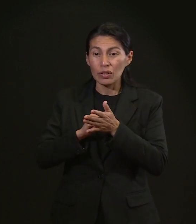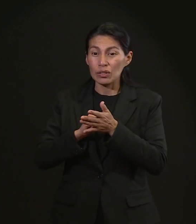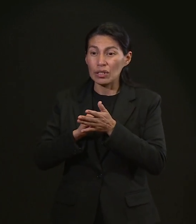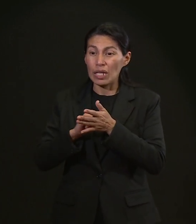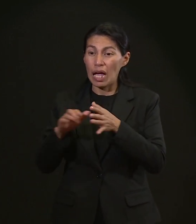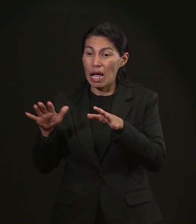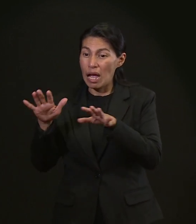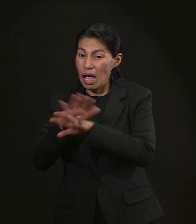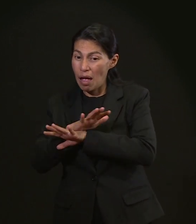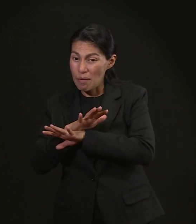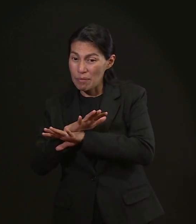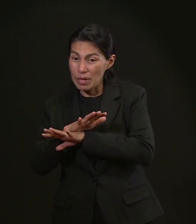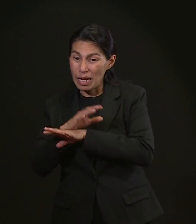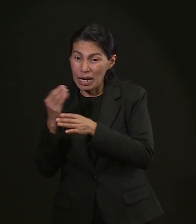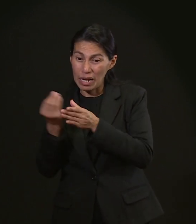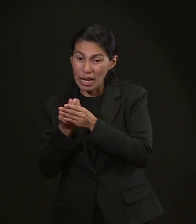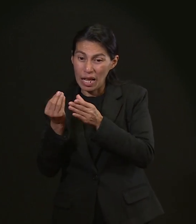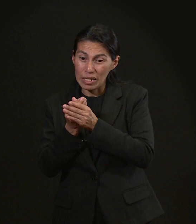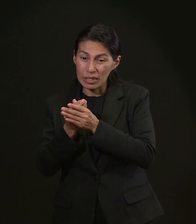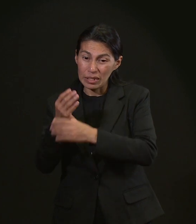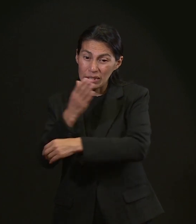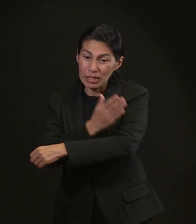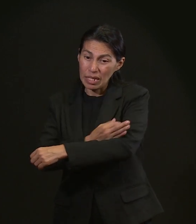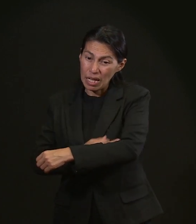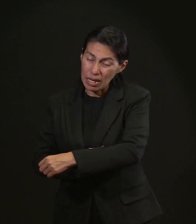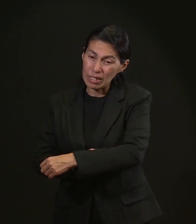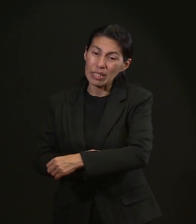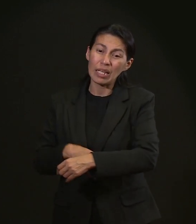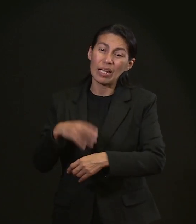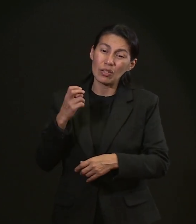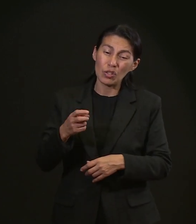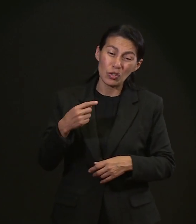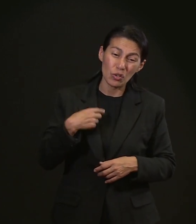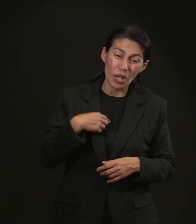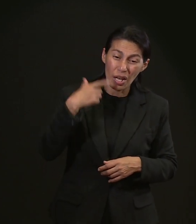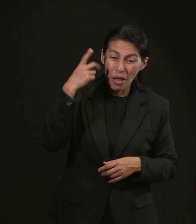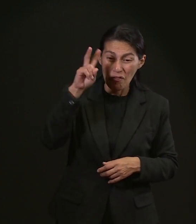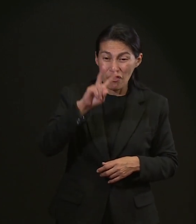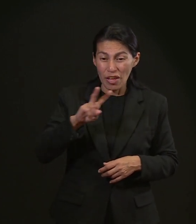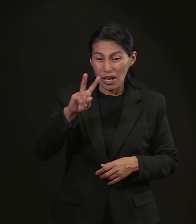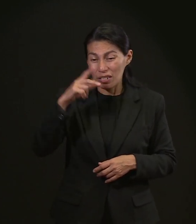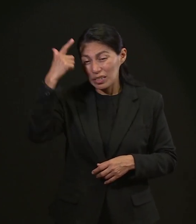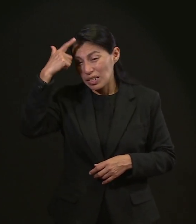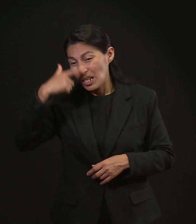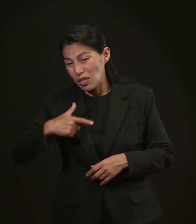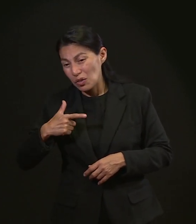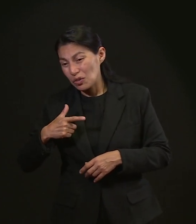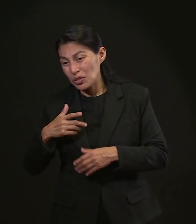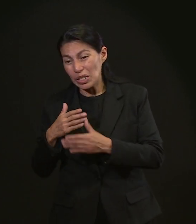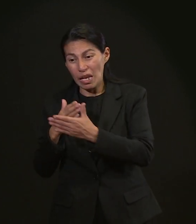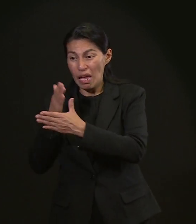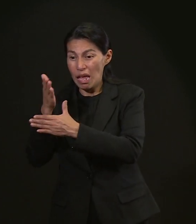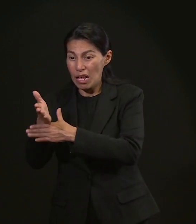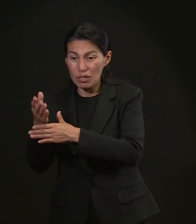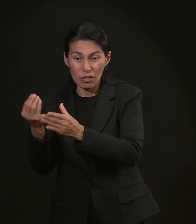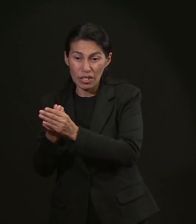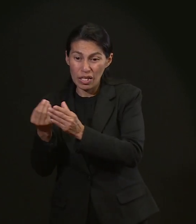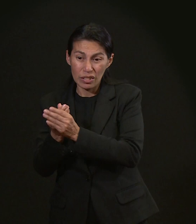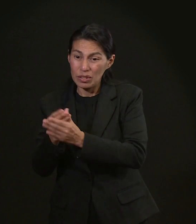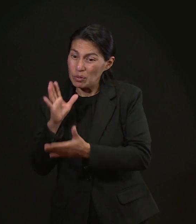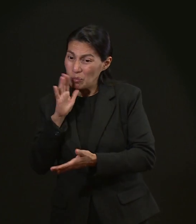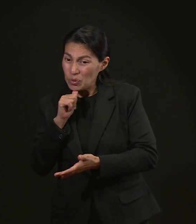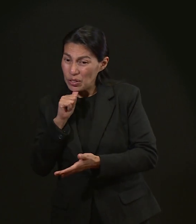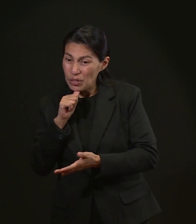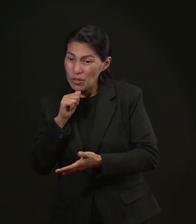a la tarde por lo que si no entro a las clases del viernes la noche de las siete de la noche a las diez seré dado de baja por